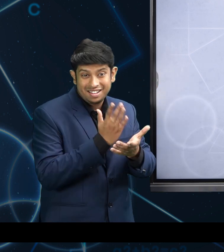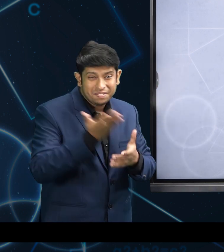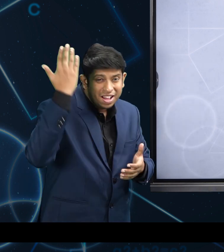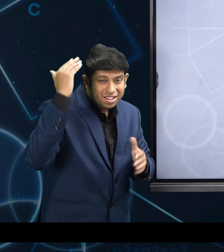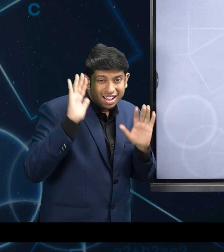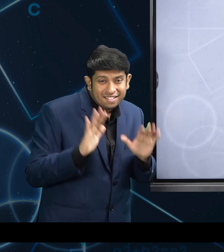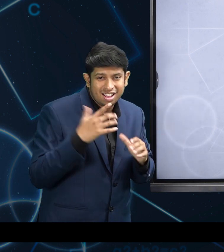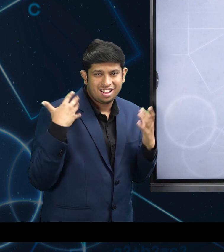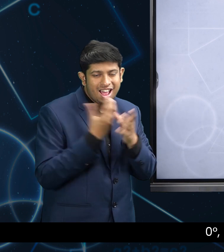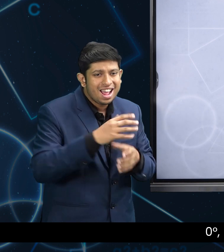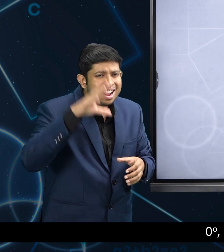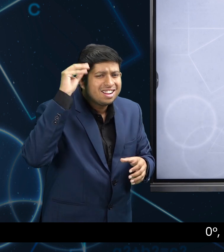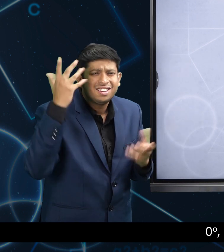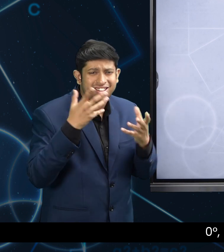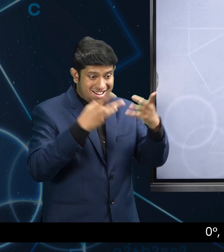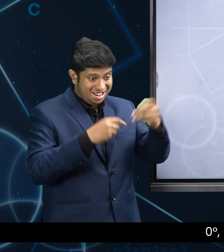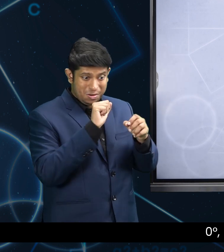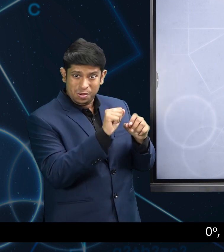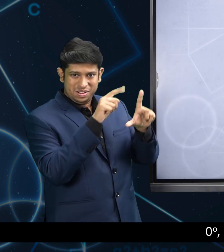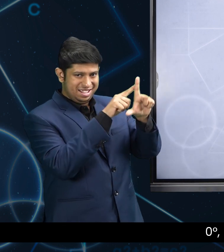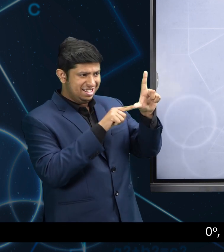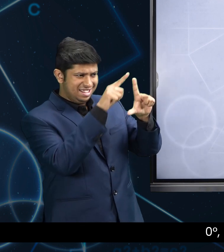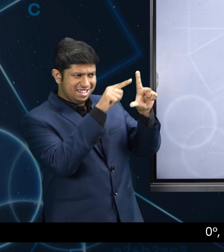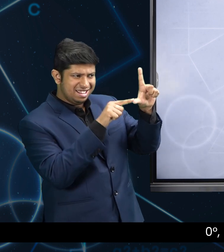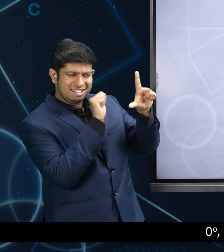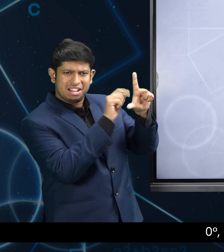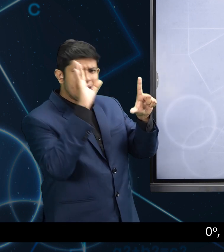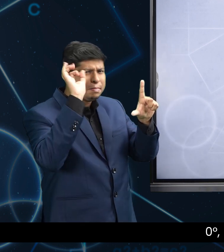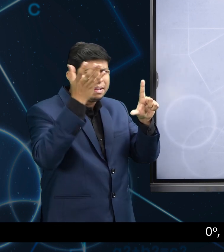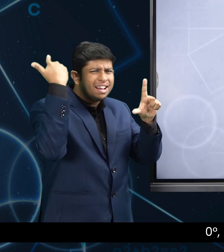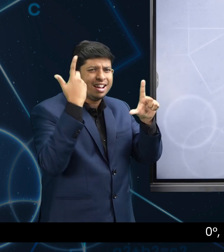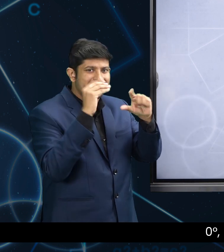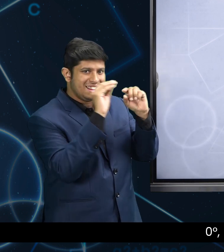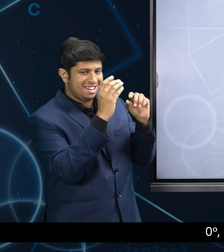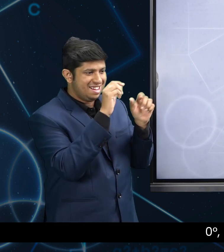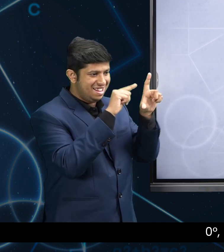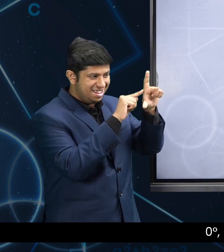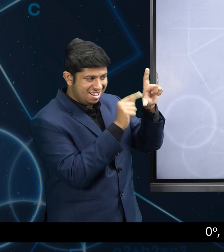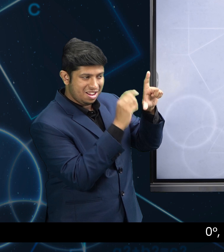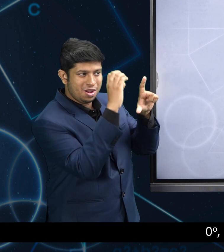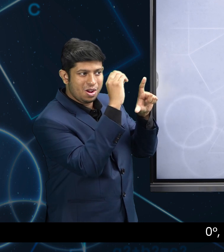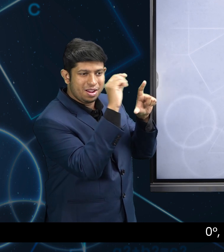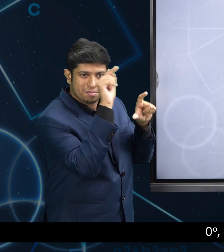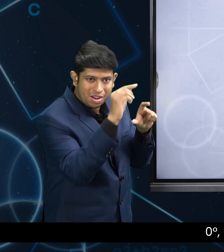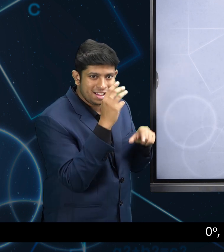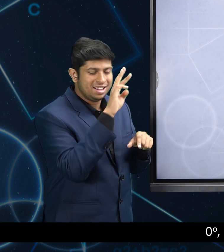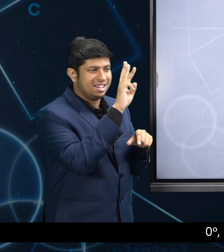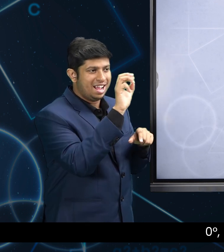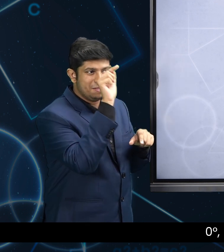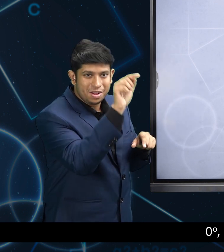మునుపటి పాఠంలో 0 డిగ్రీలు, 30 డిగ్రీలు, 45 డిగ్రీలు, 60 డిగ్రీలు మరియు 90 డిగ్రీల